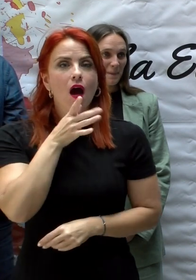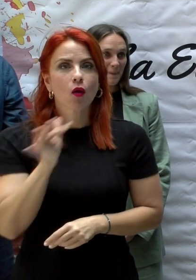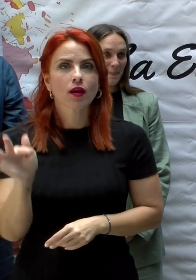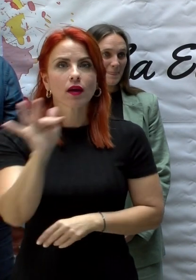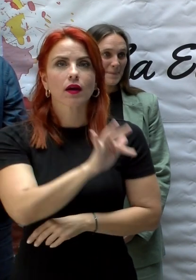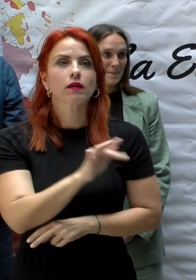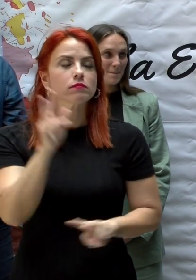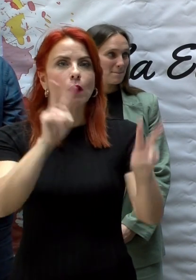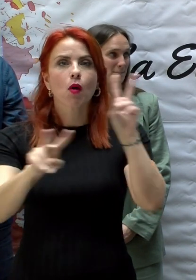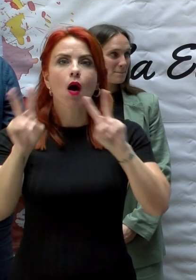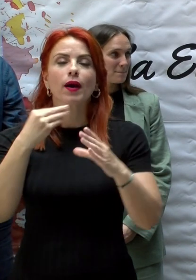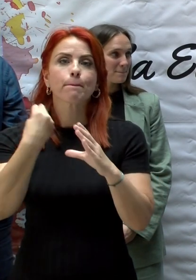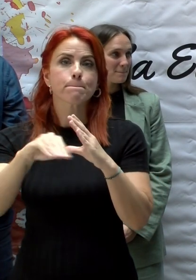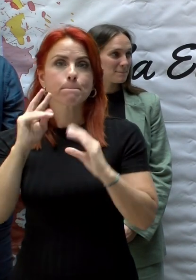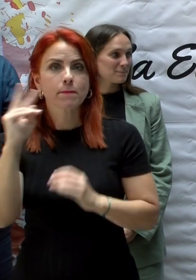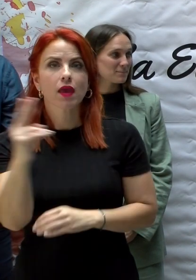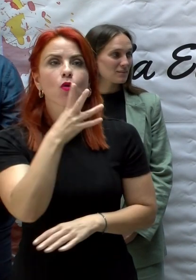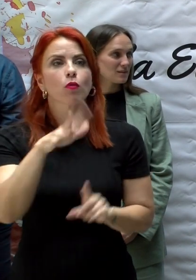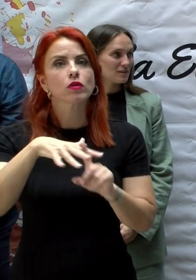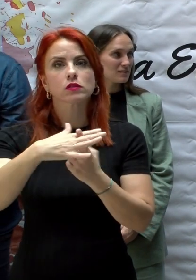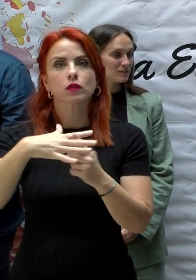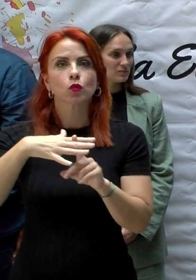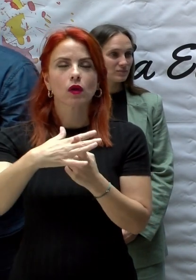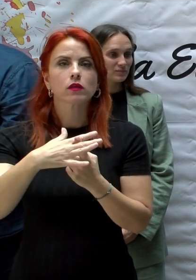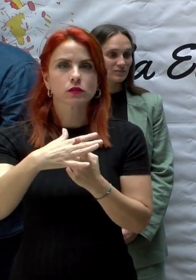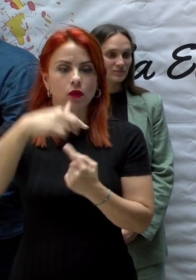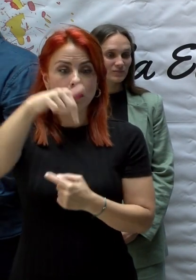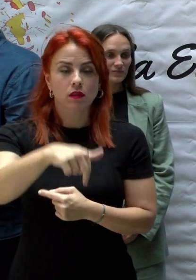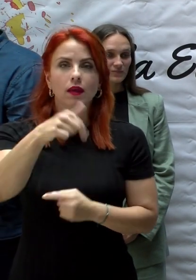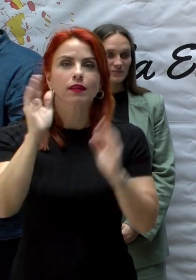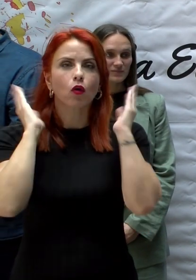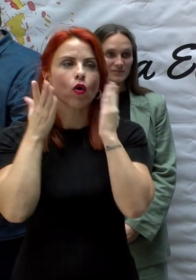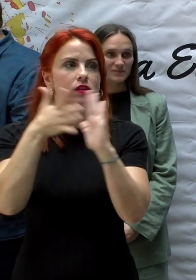a visualizar un vídeo de la presentación de lo que significa este congreso. Muchas gracias.